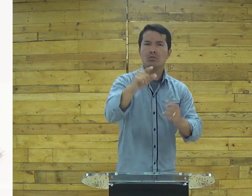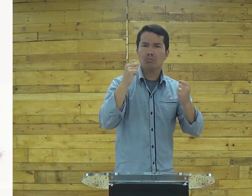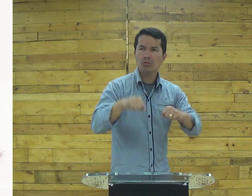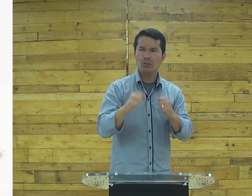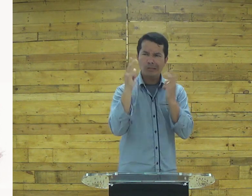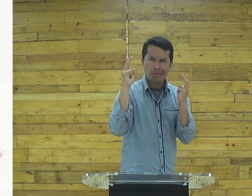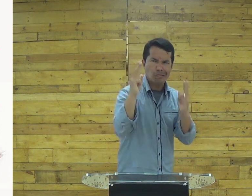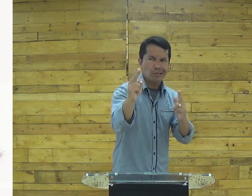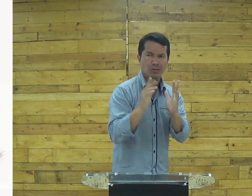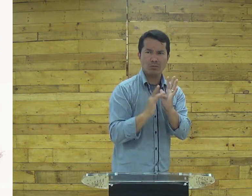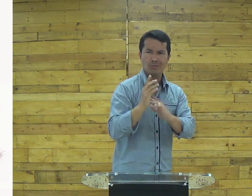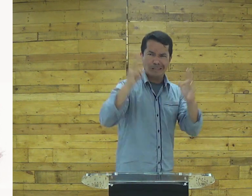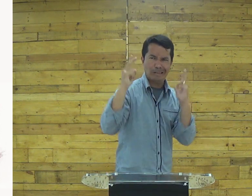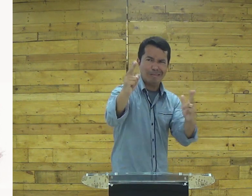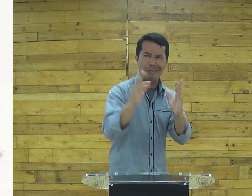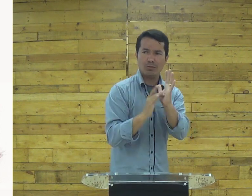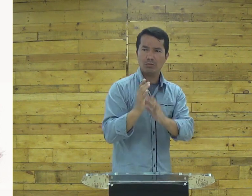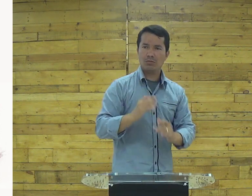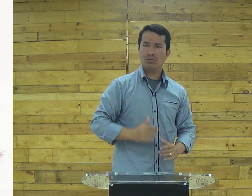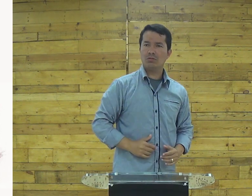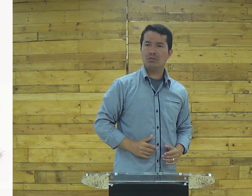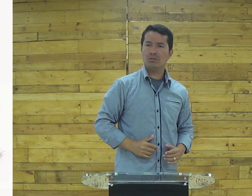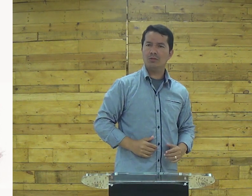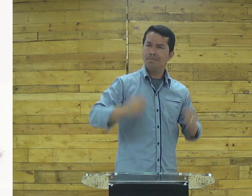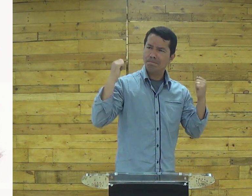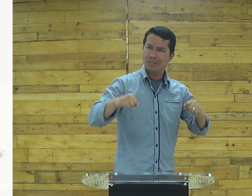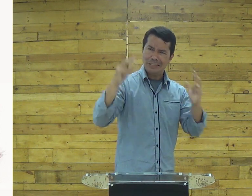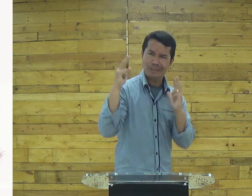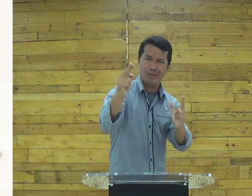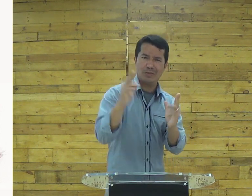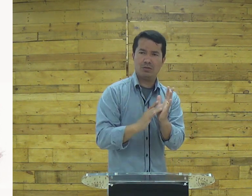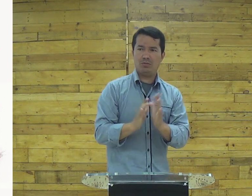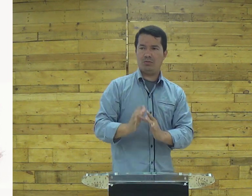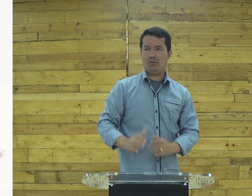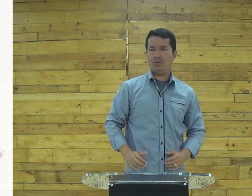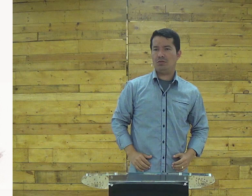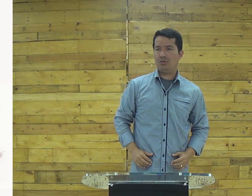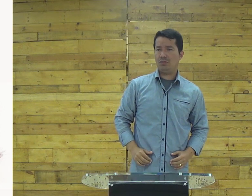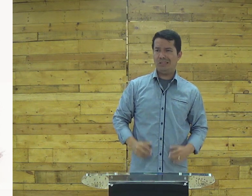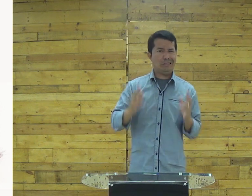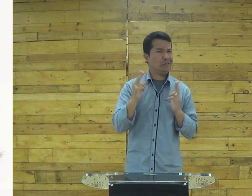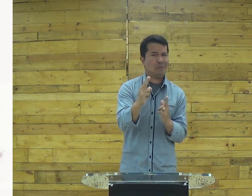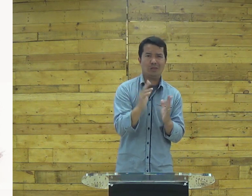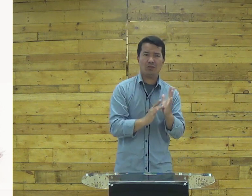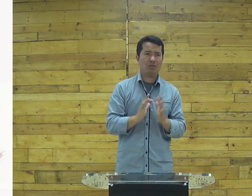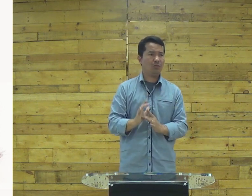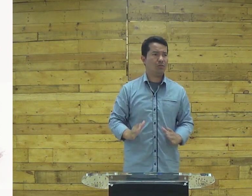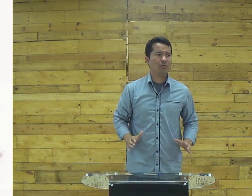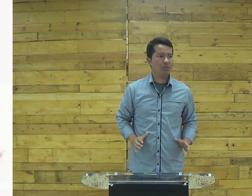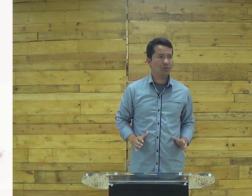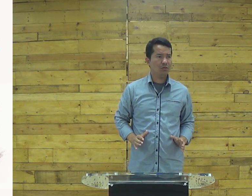Se você acredita em Jesus, você tem que fazer o que Jesus... Você tem que se parecer, ser